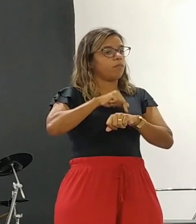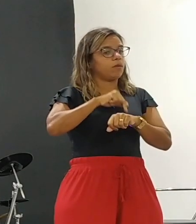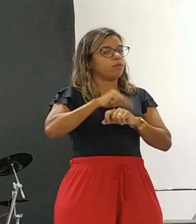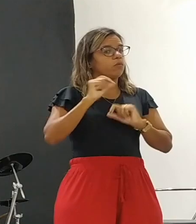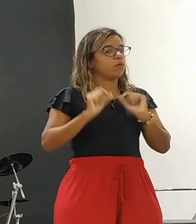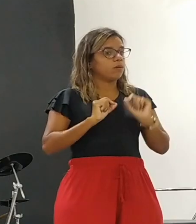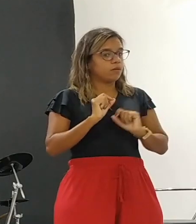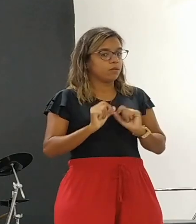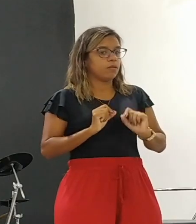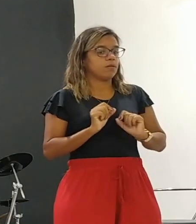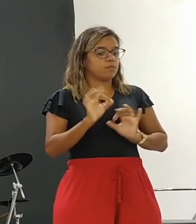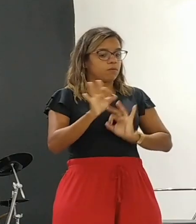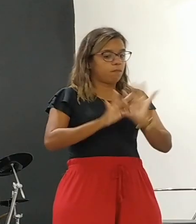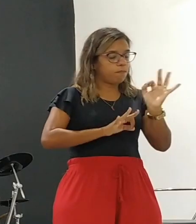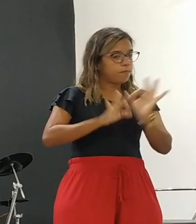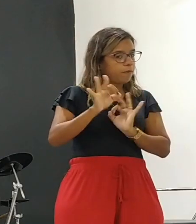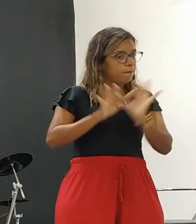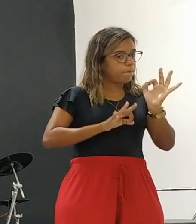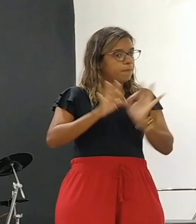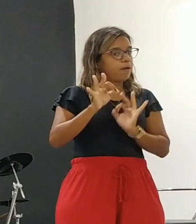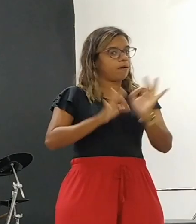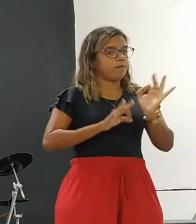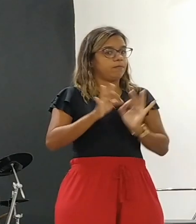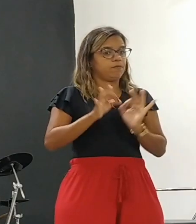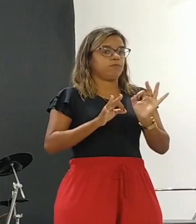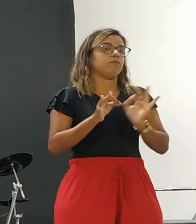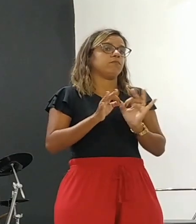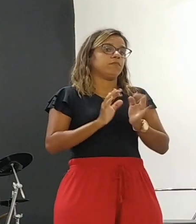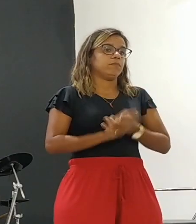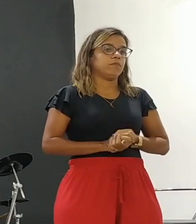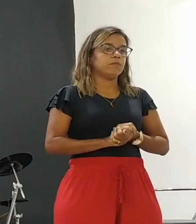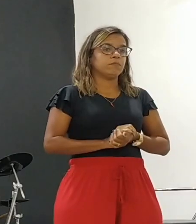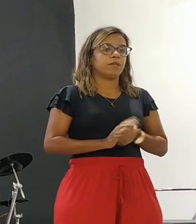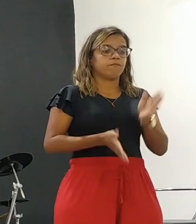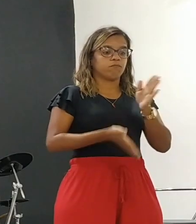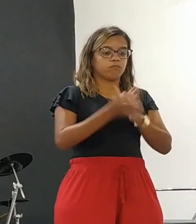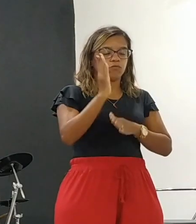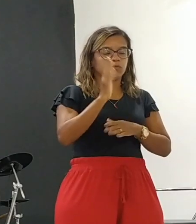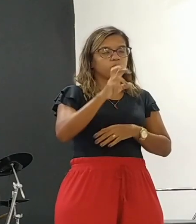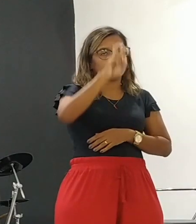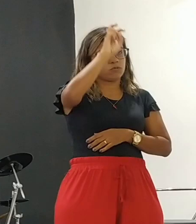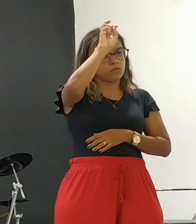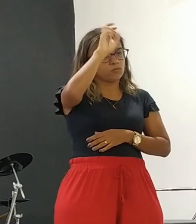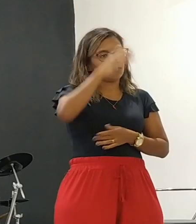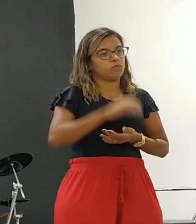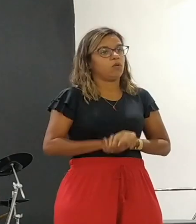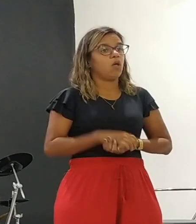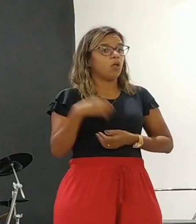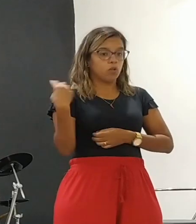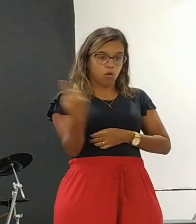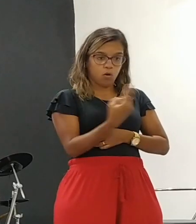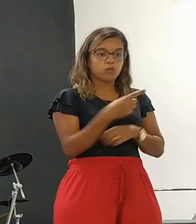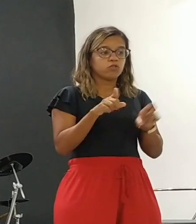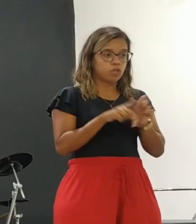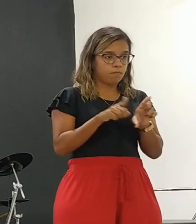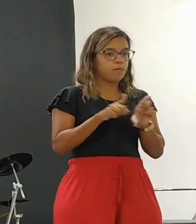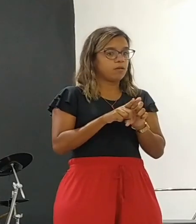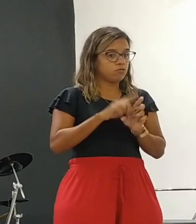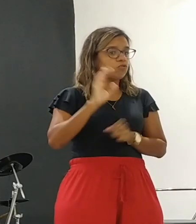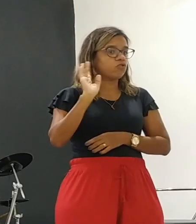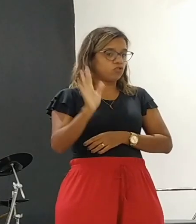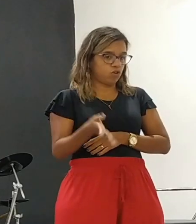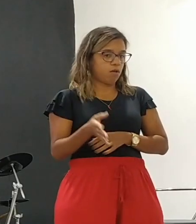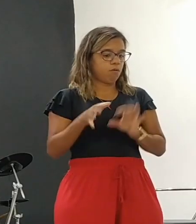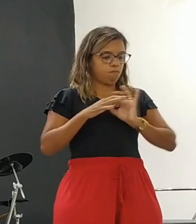que eles estão se preparando para sair do Egito. Hoje nós já saímos